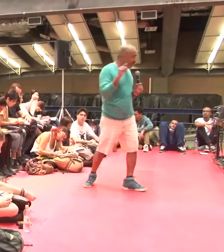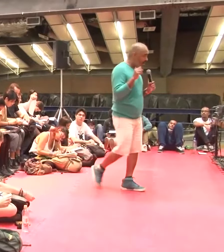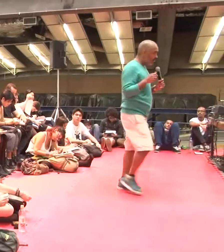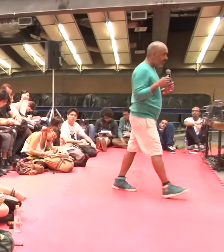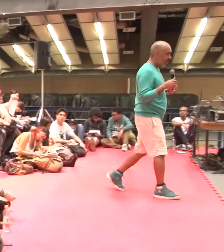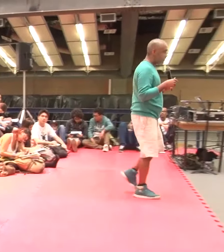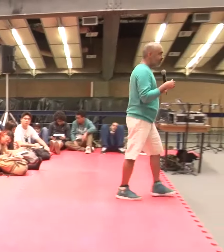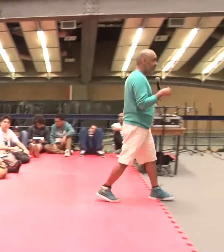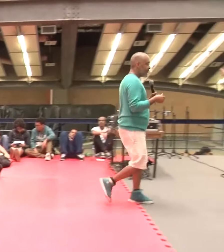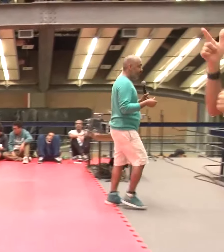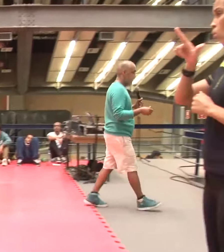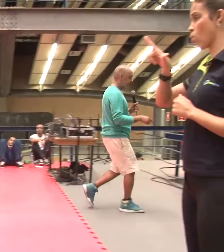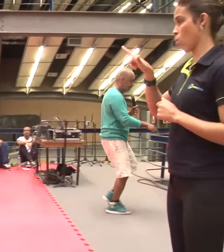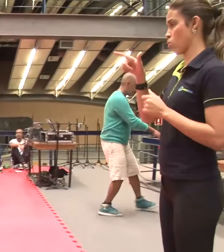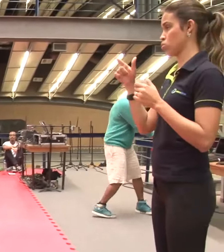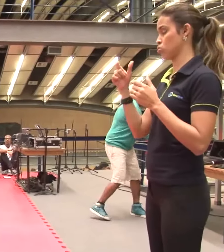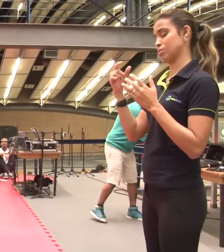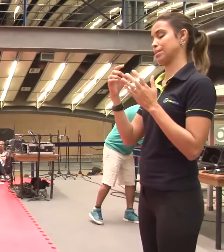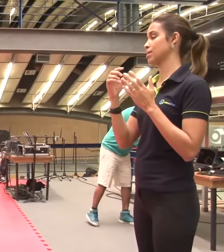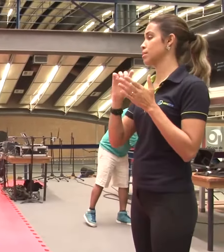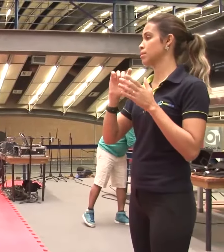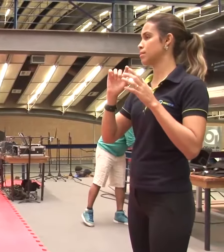Ou a um outro trecho, né?